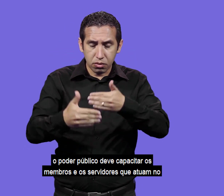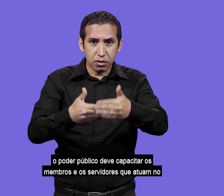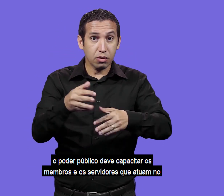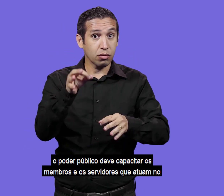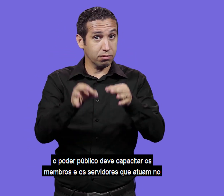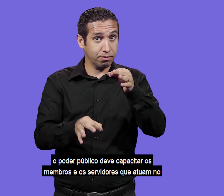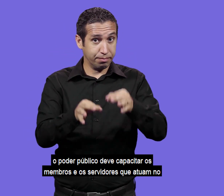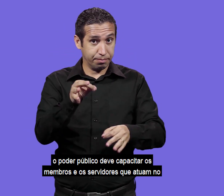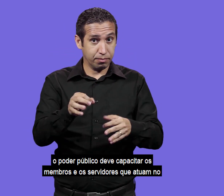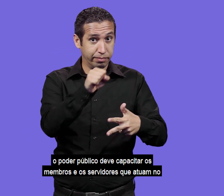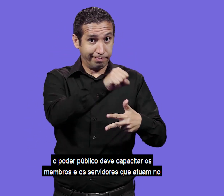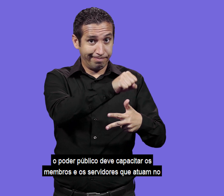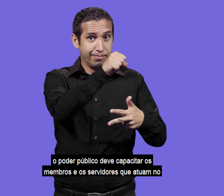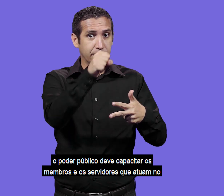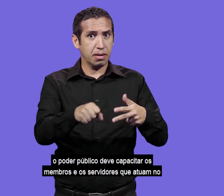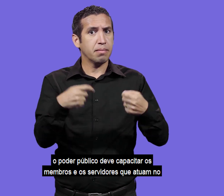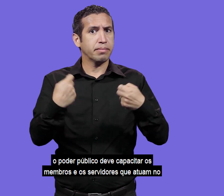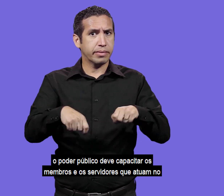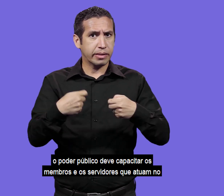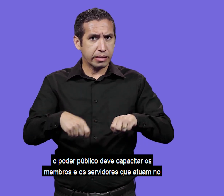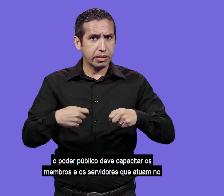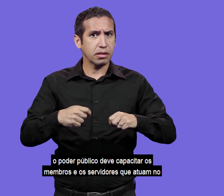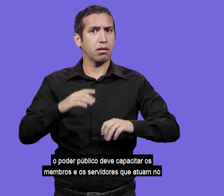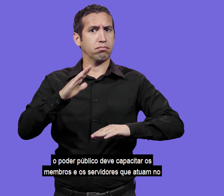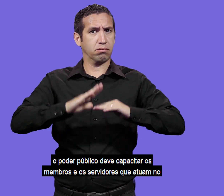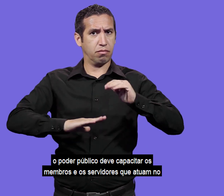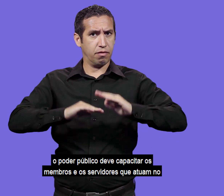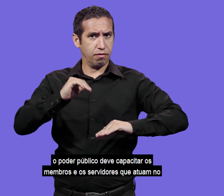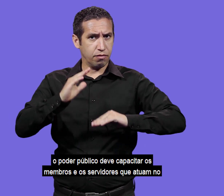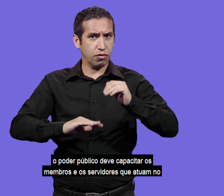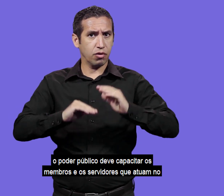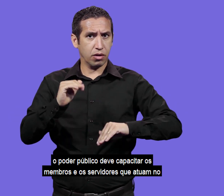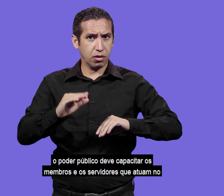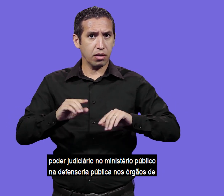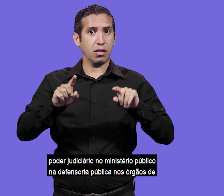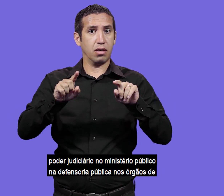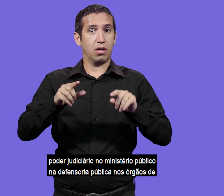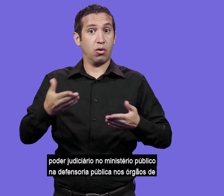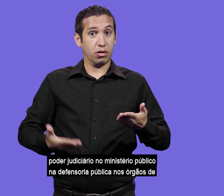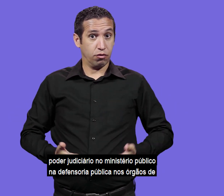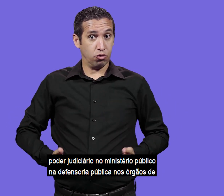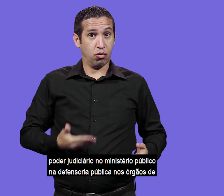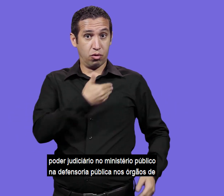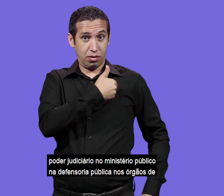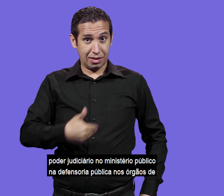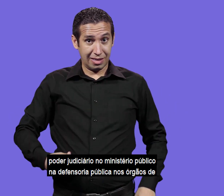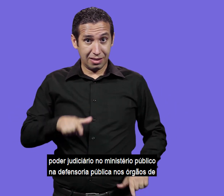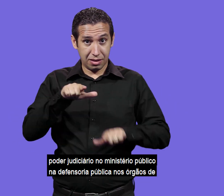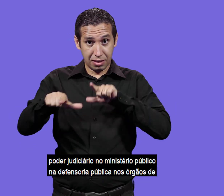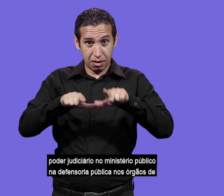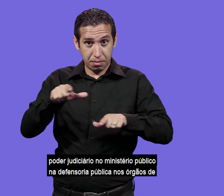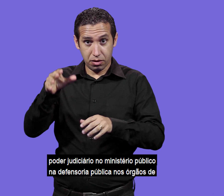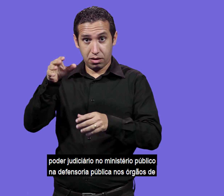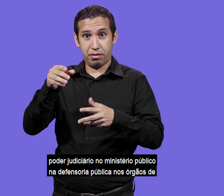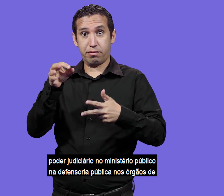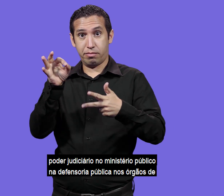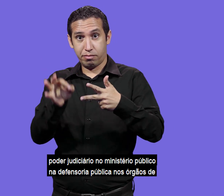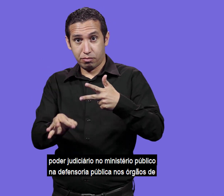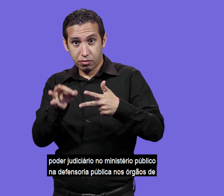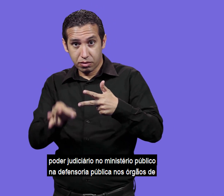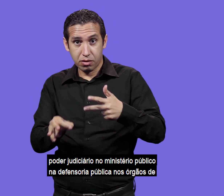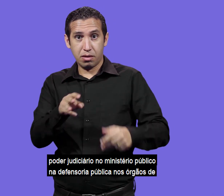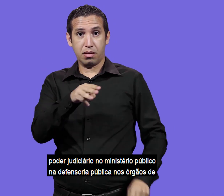poder público deve capacitar os membros e os servidores que atuam no Poder Judiciário, no Ministério Público,